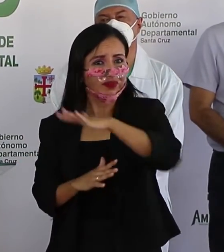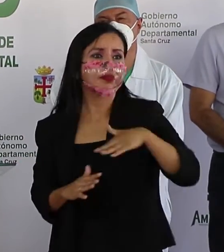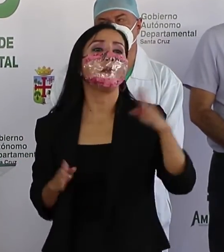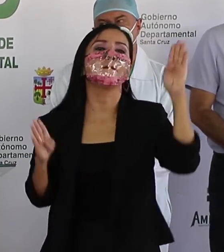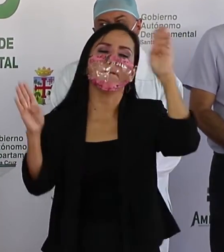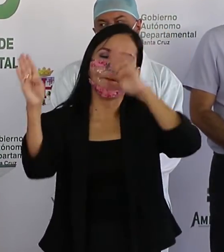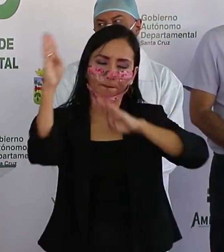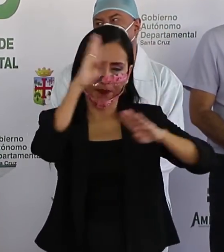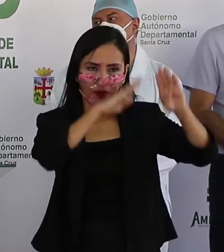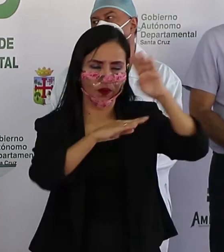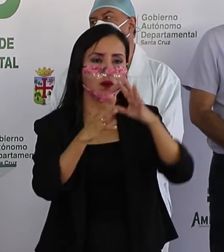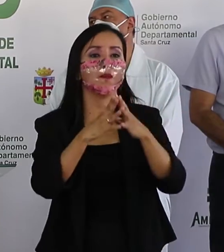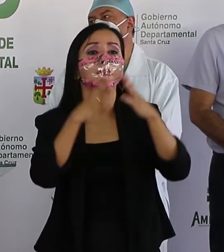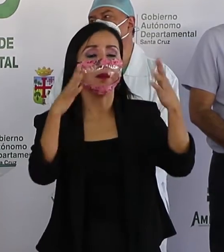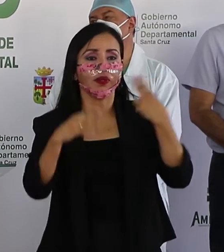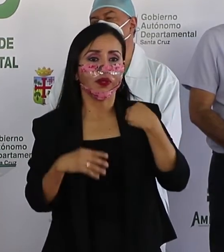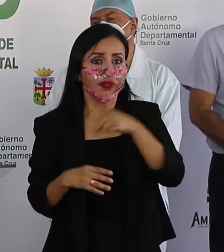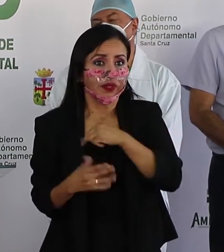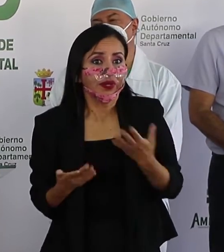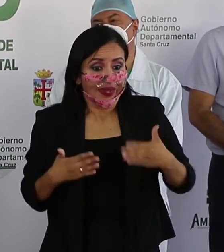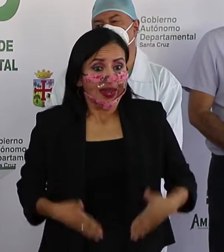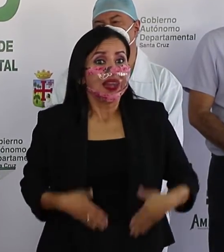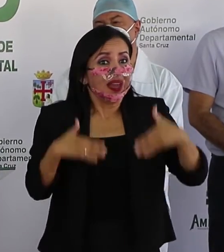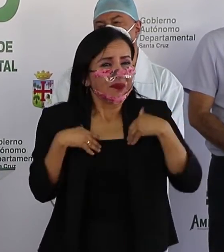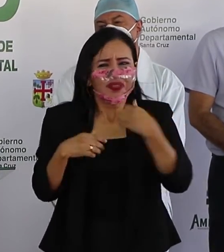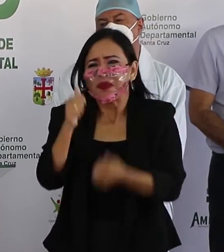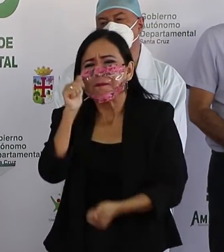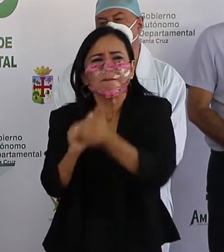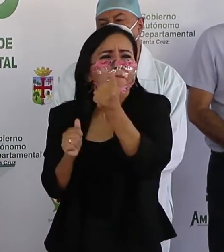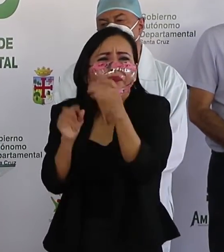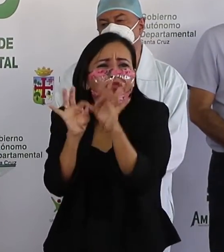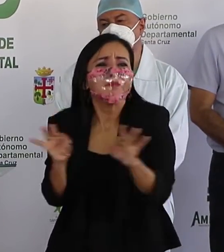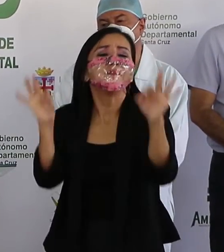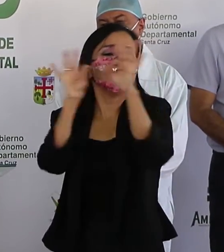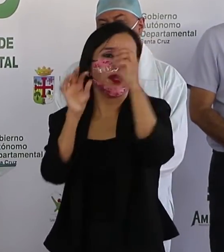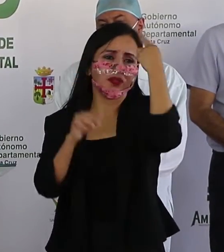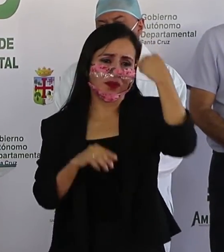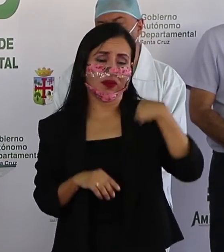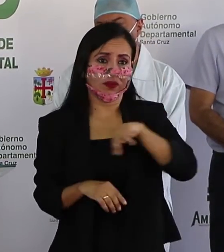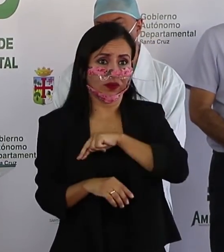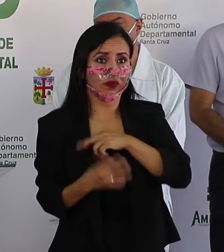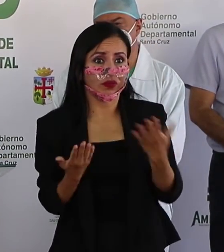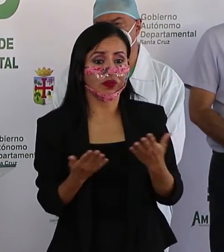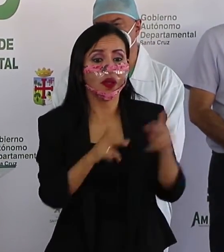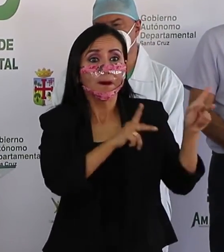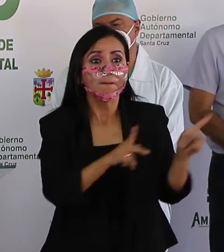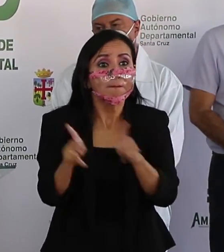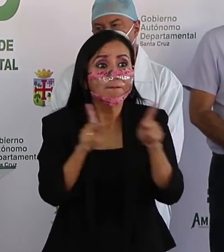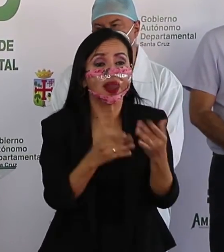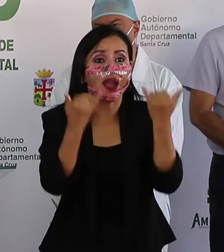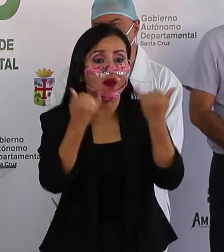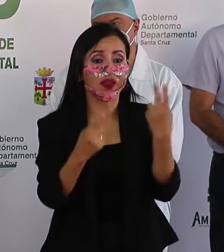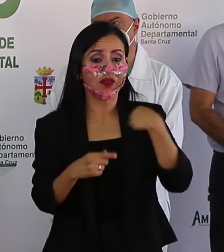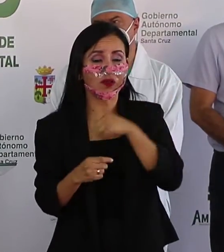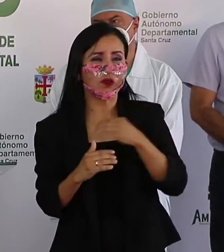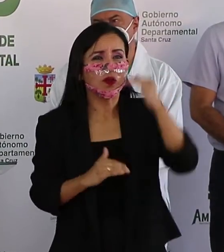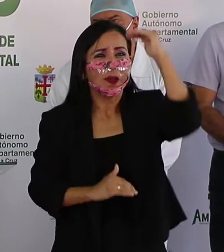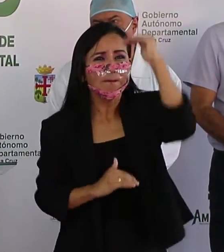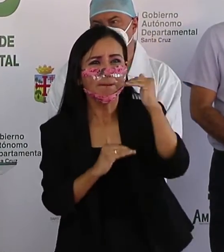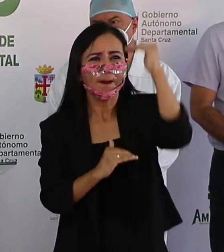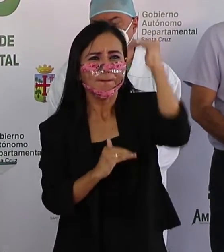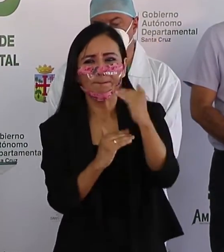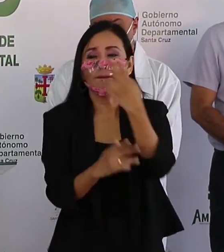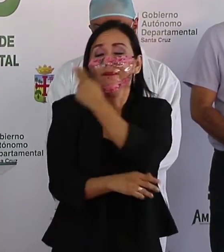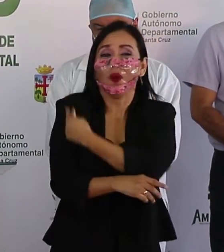nos preocupa. La vida para nosotros es lo más importante, y en el plan nuestro de contingencia